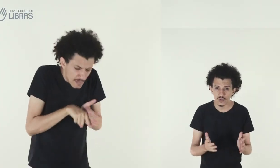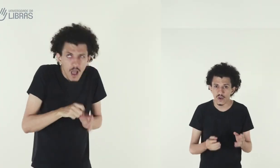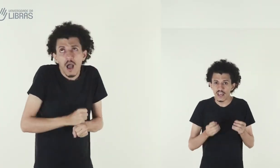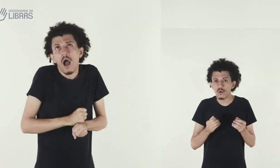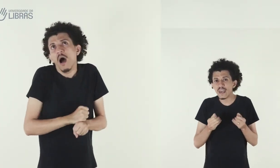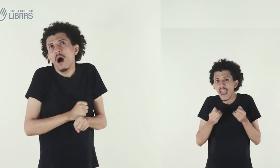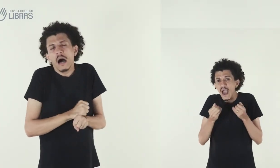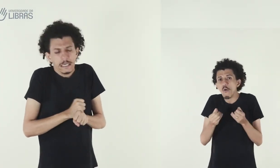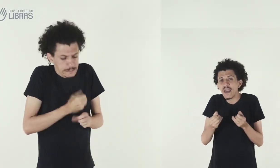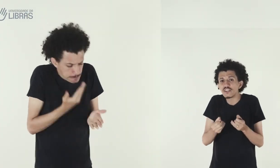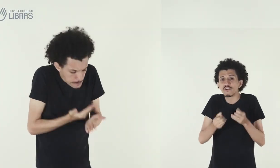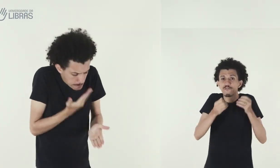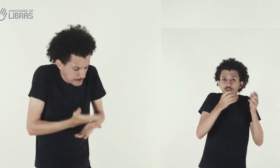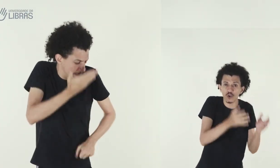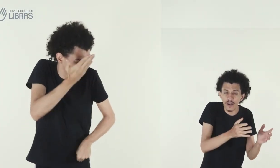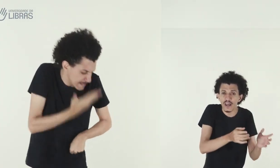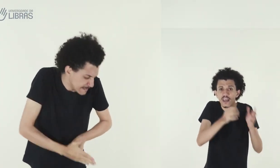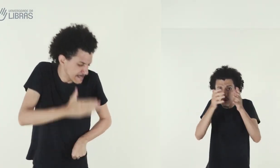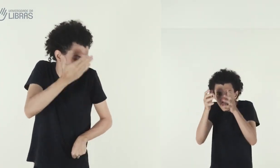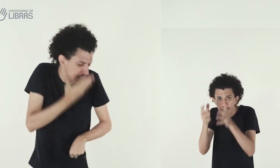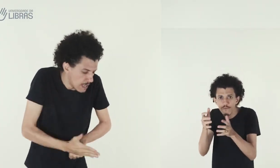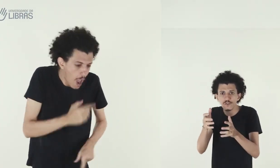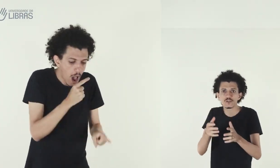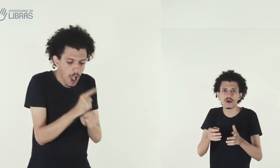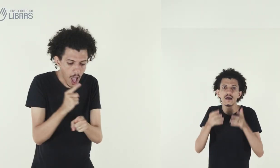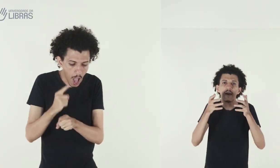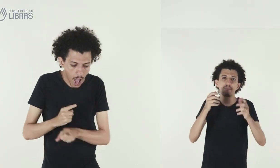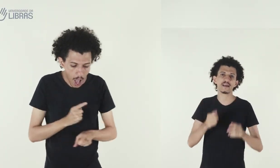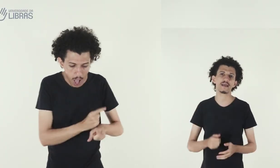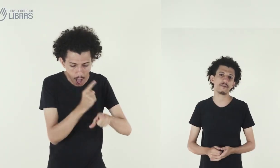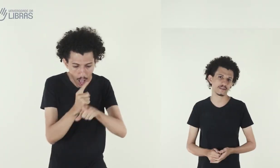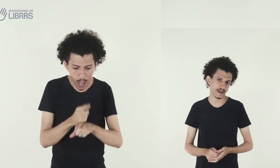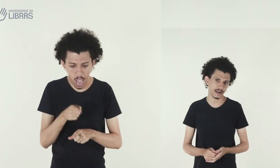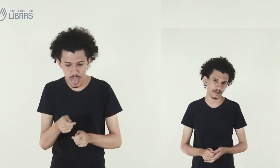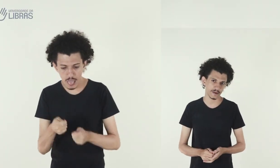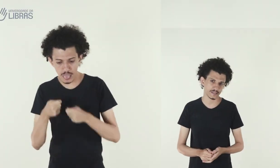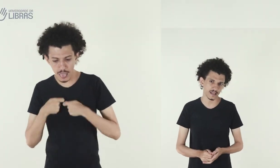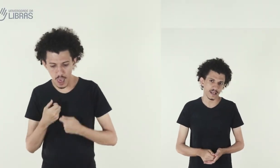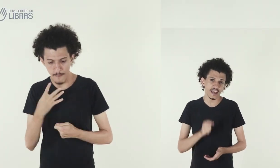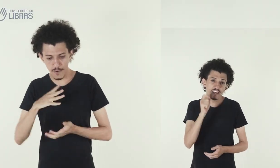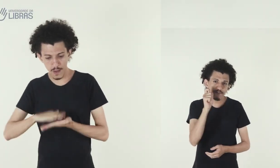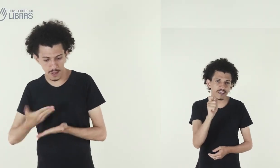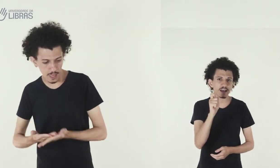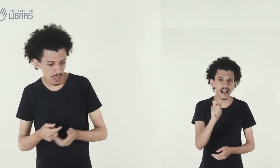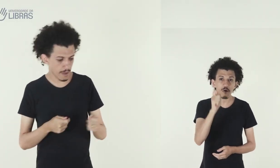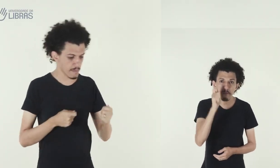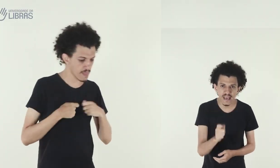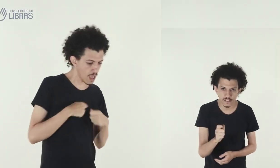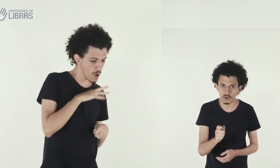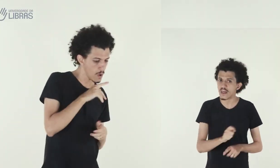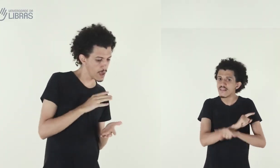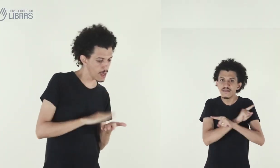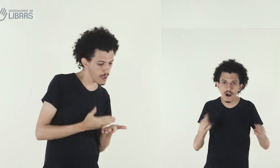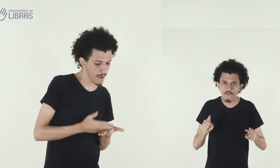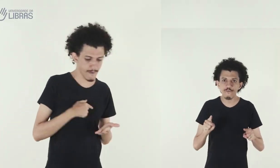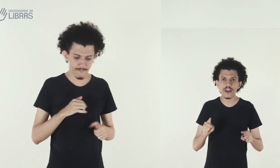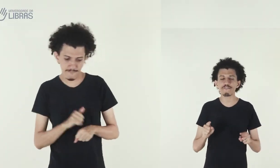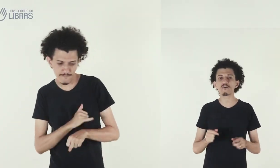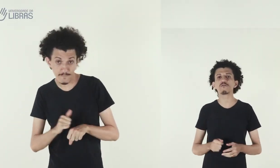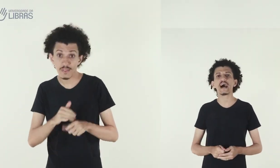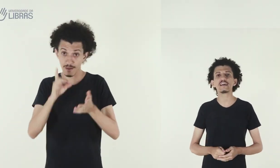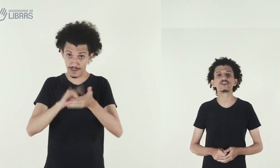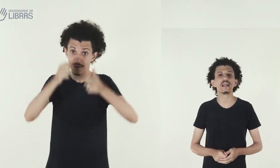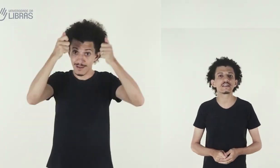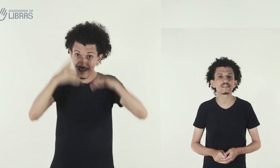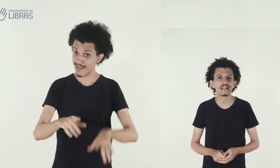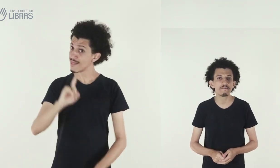pratiquei isso, e o que realmente funciona e o que não funciona para interpretar a Libras. E que fique claro mesmo, não foi